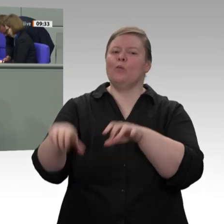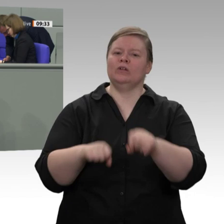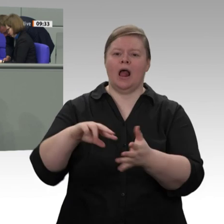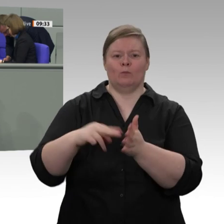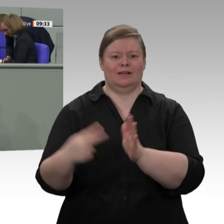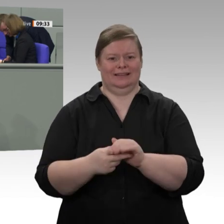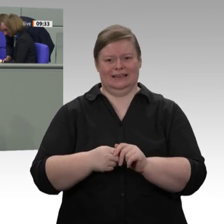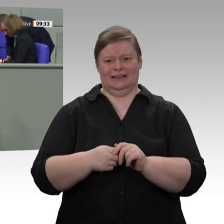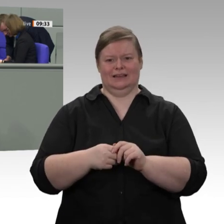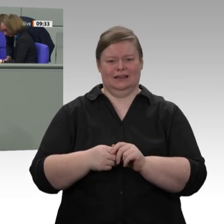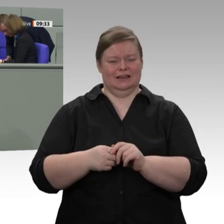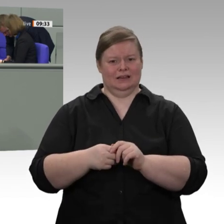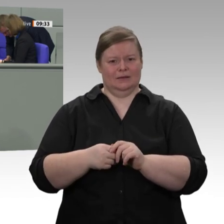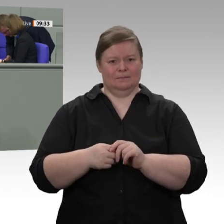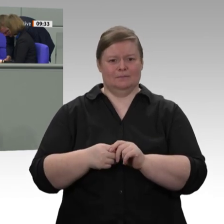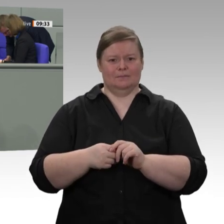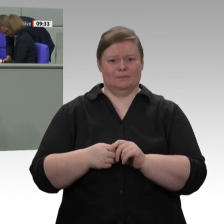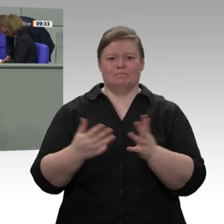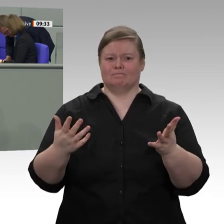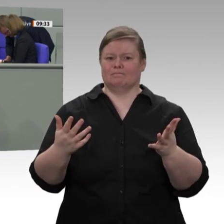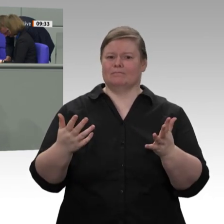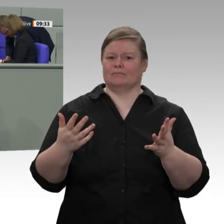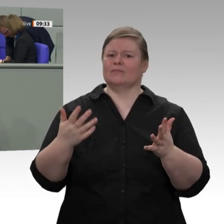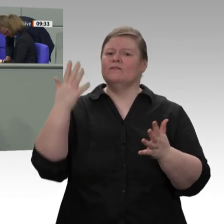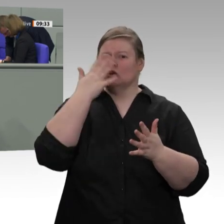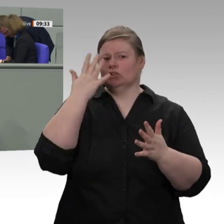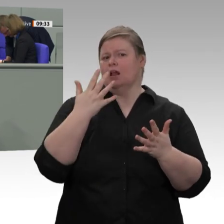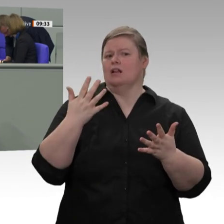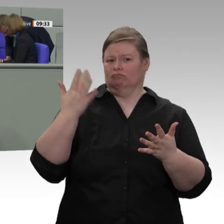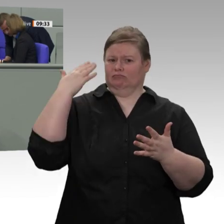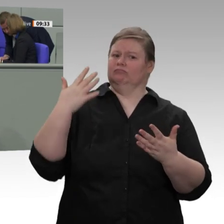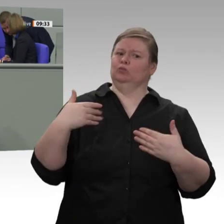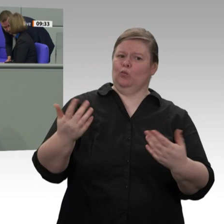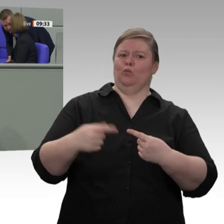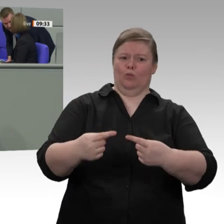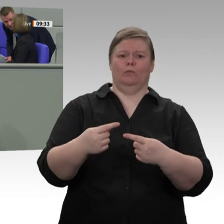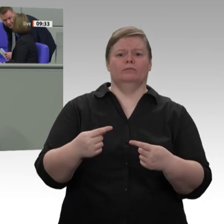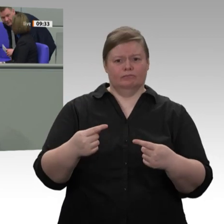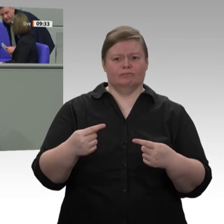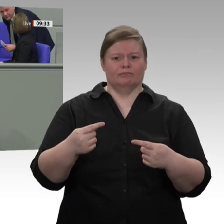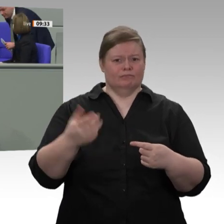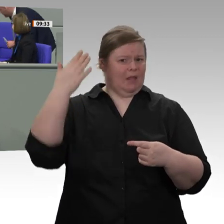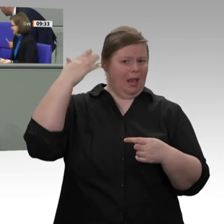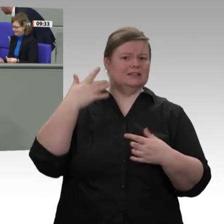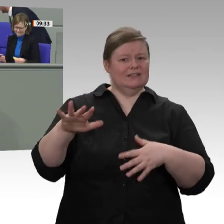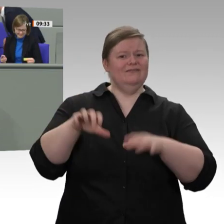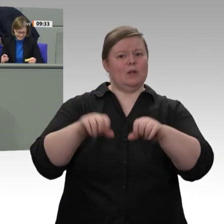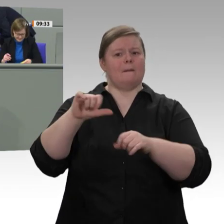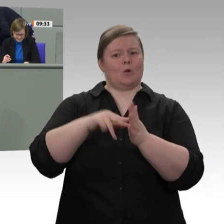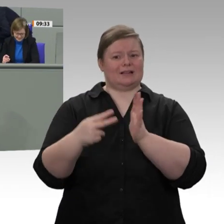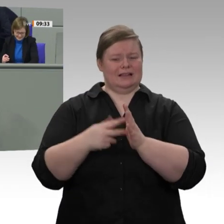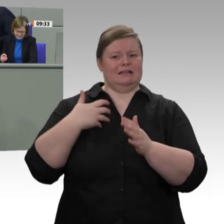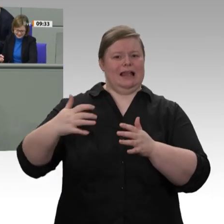der Nationalsozialisten widerstanden haben, wurden wir geknechtet und vertrieben. Aber deswegen sage ich auch